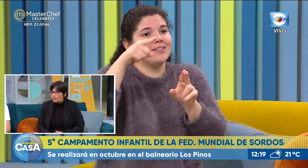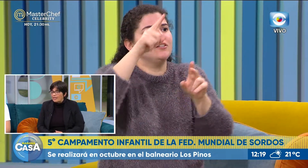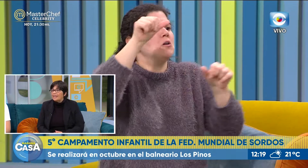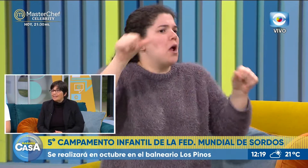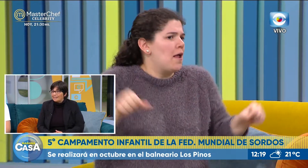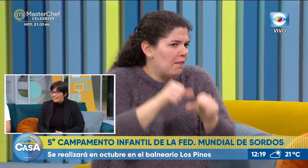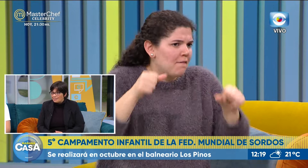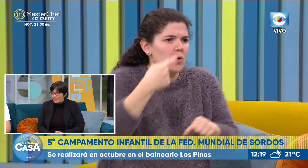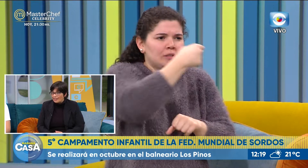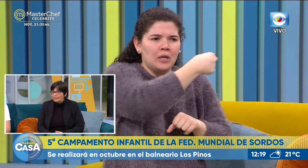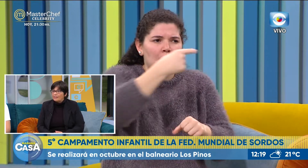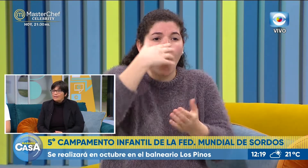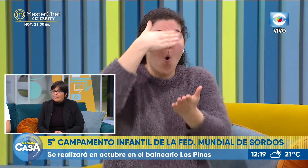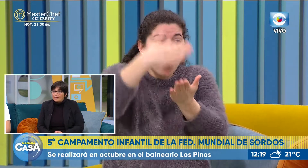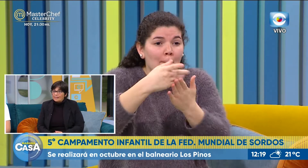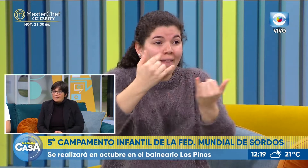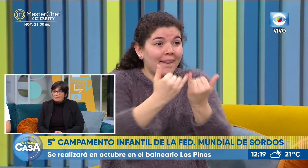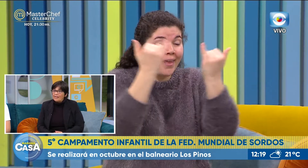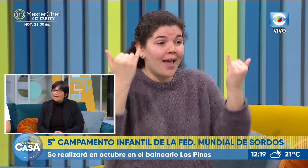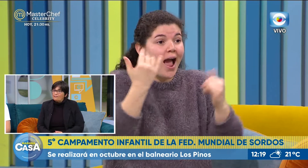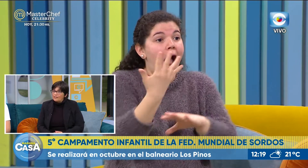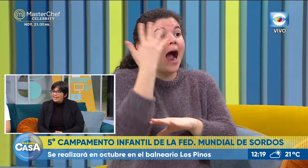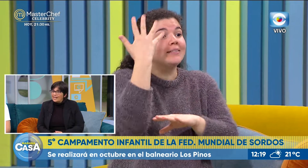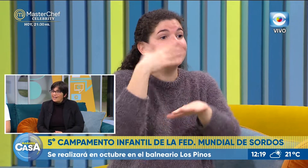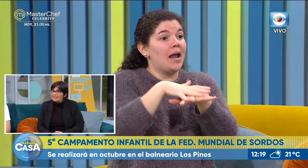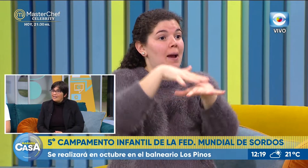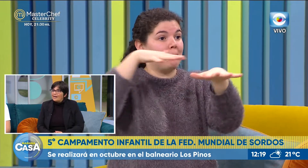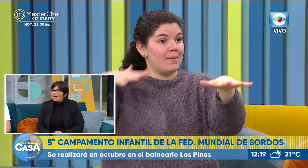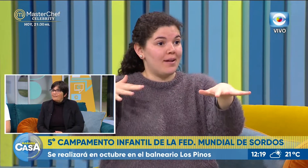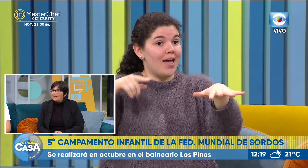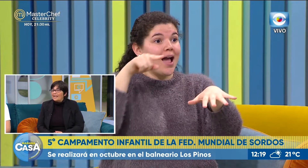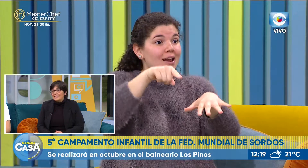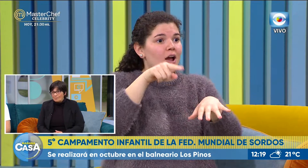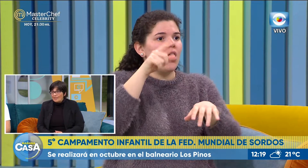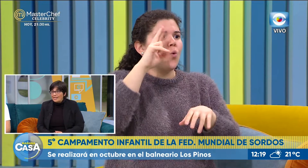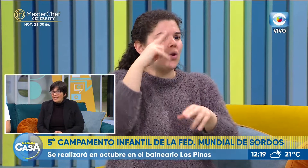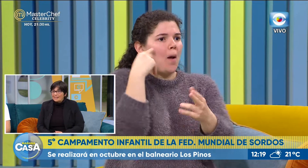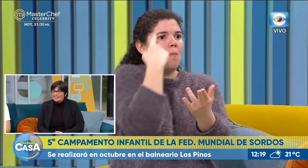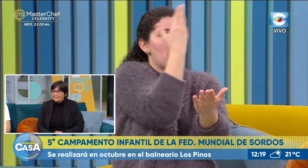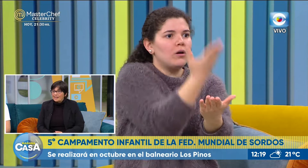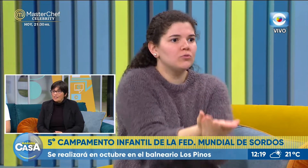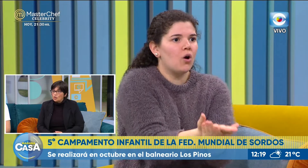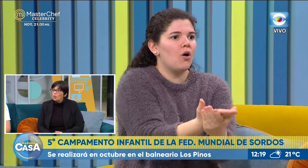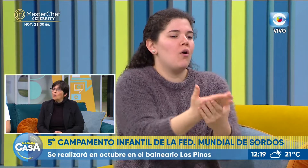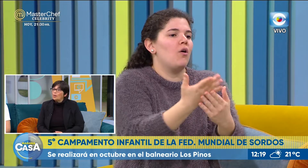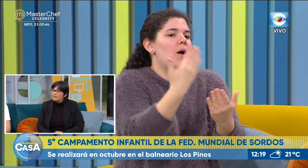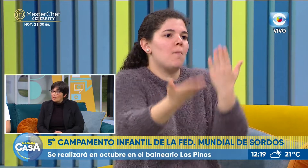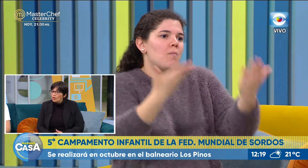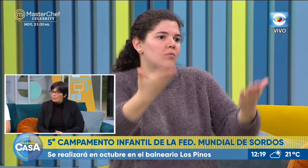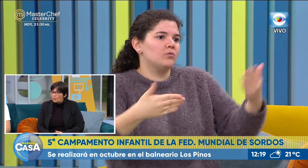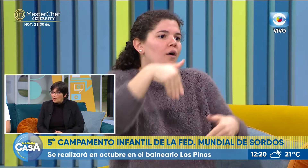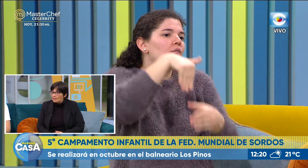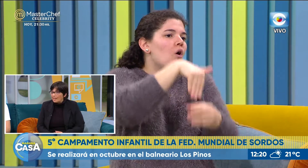los niños aquí en esta semana. En esa semana, al final, en la asamblea que se realizó, Uruguay